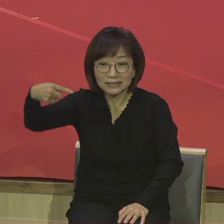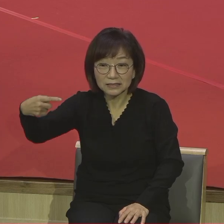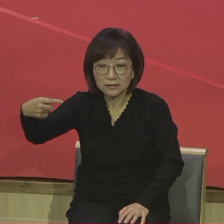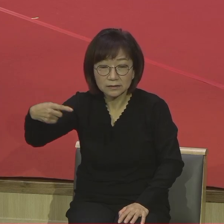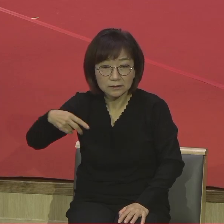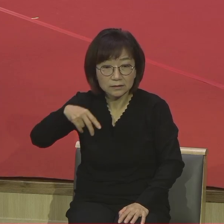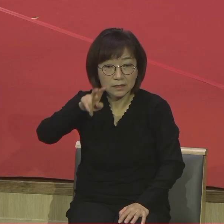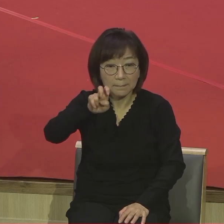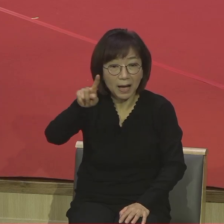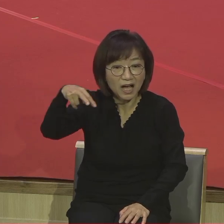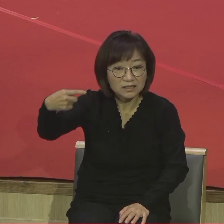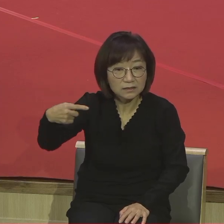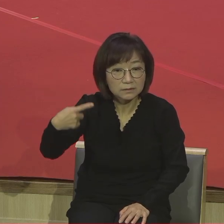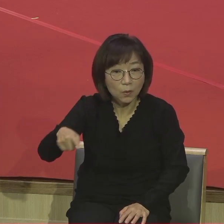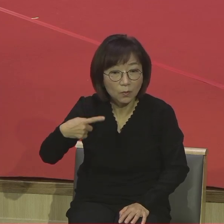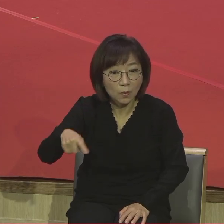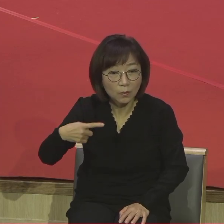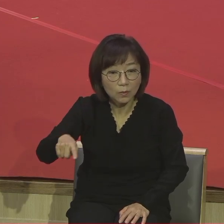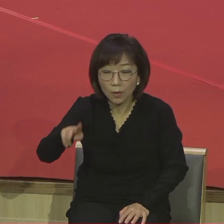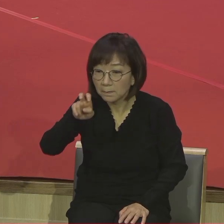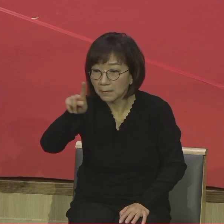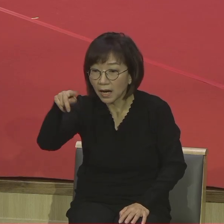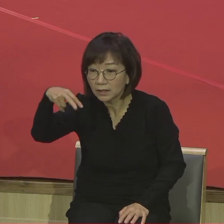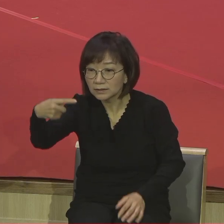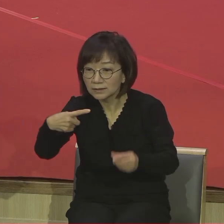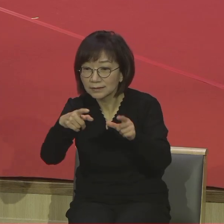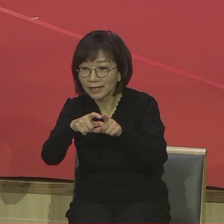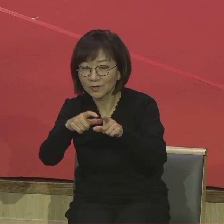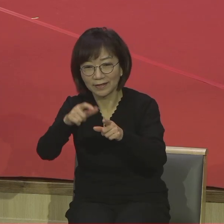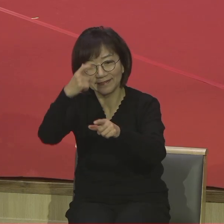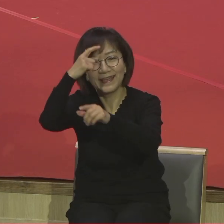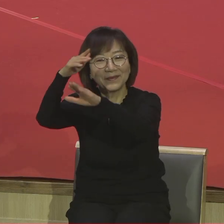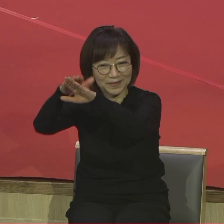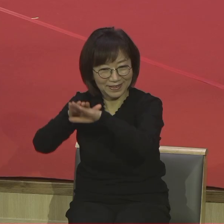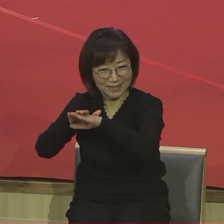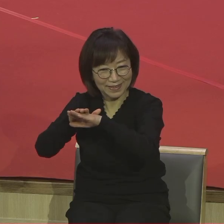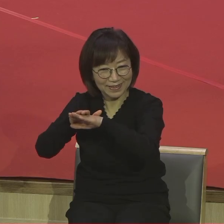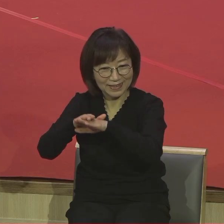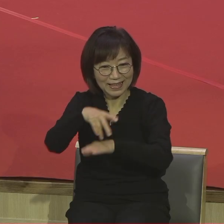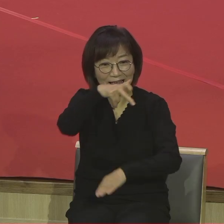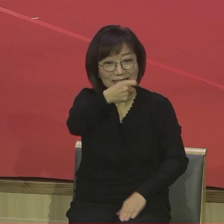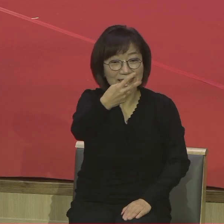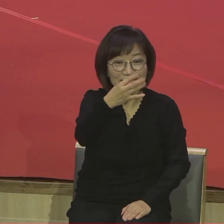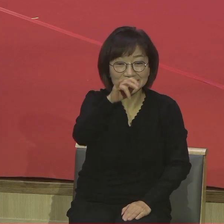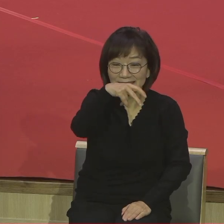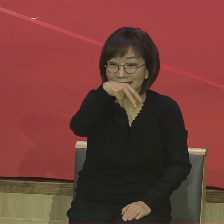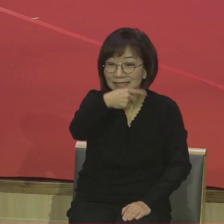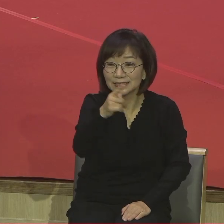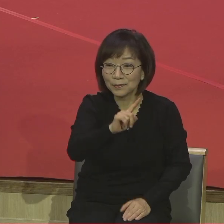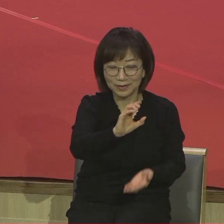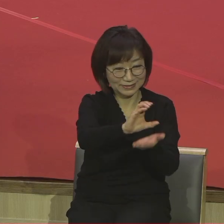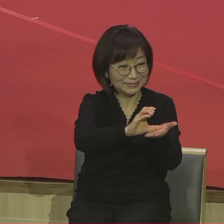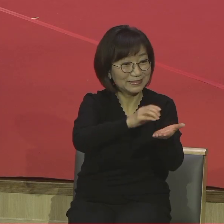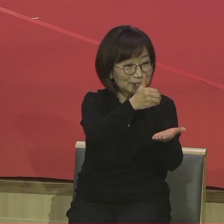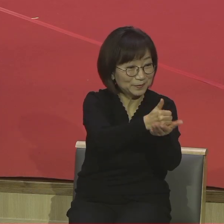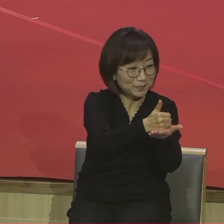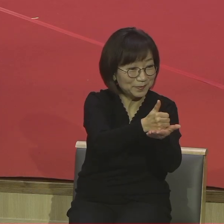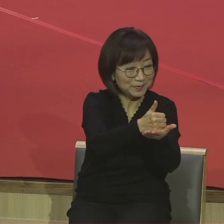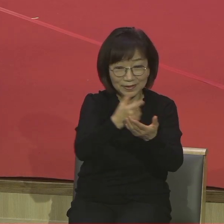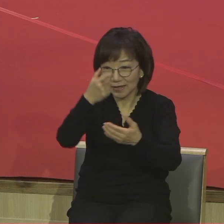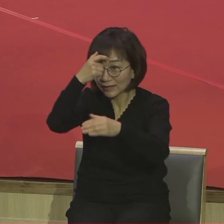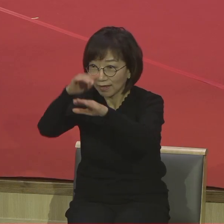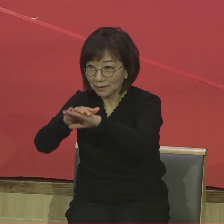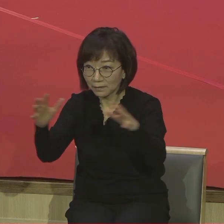날이라. 그리스도를 예배하는 날이 크리스마스니까 우리는 매일 예배하잖아요. 가정 예배 매일 드리고 수요